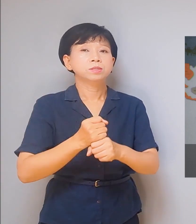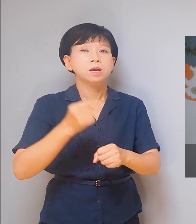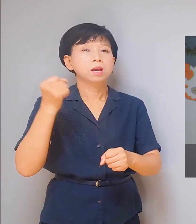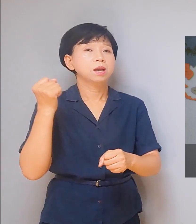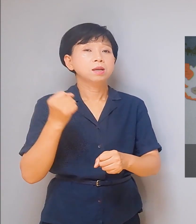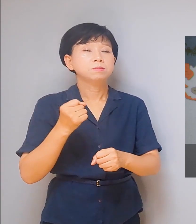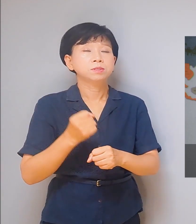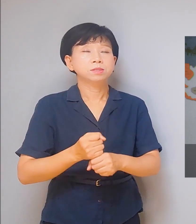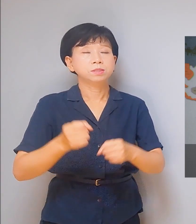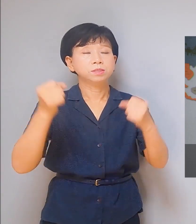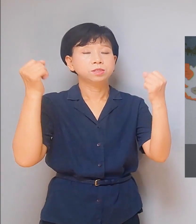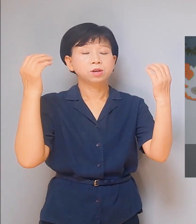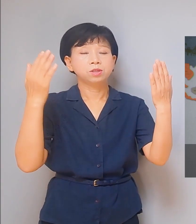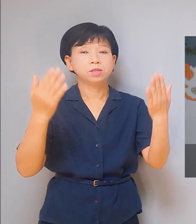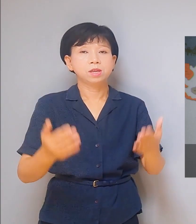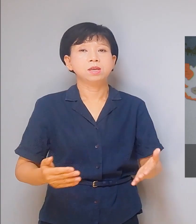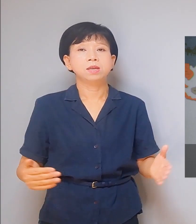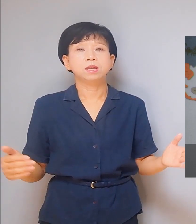자녀